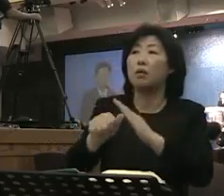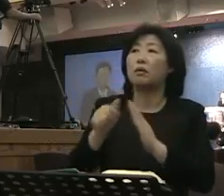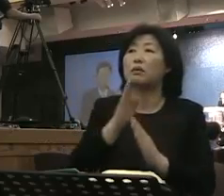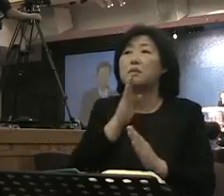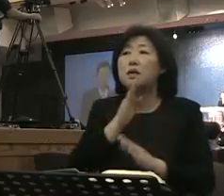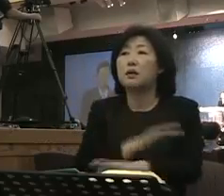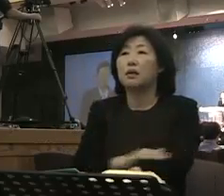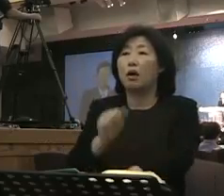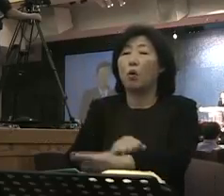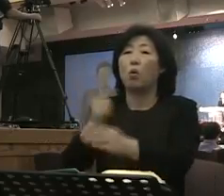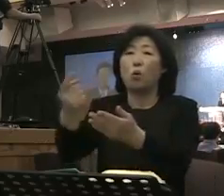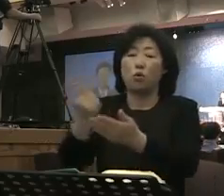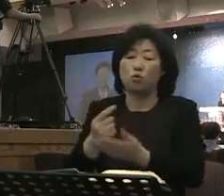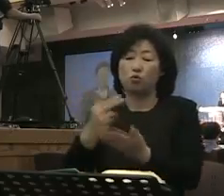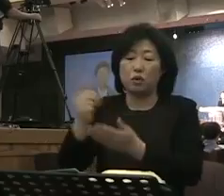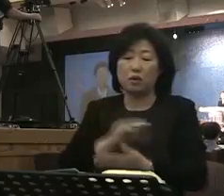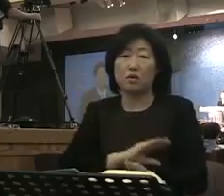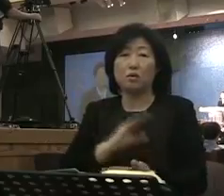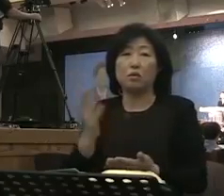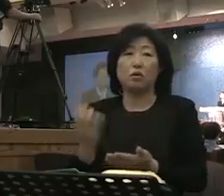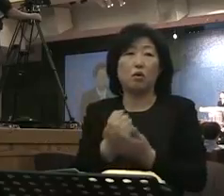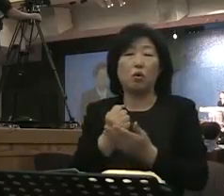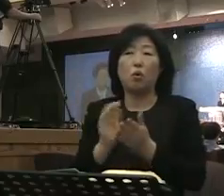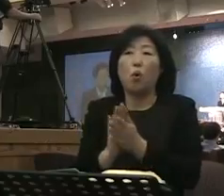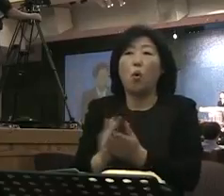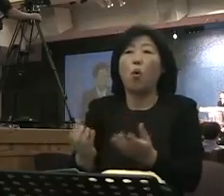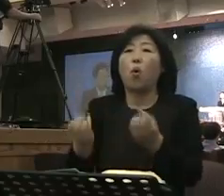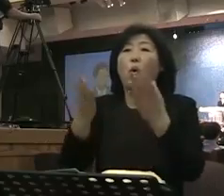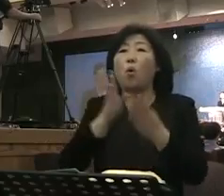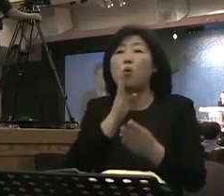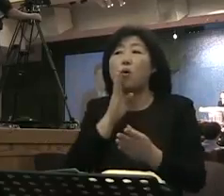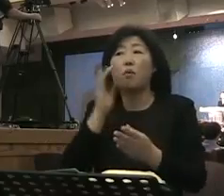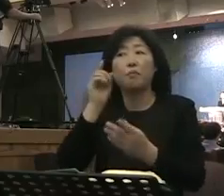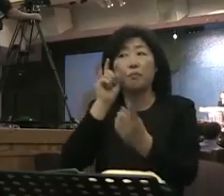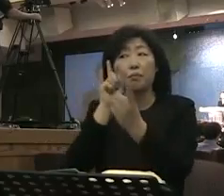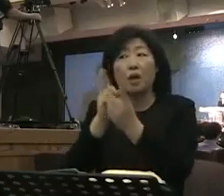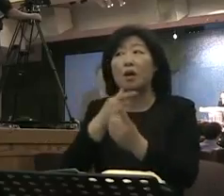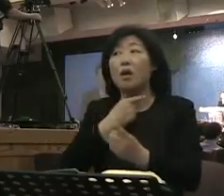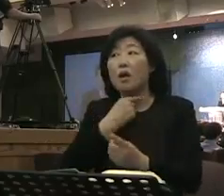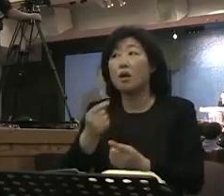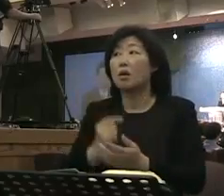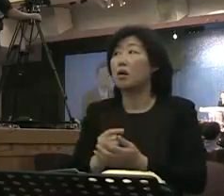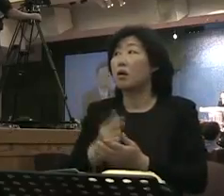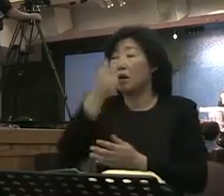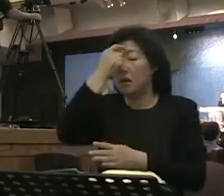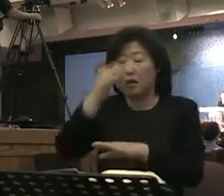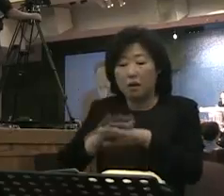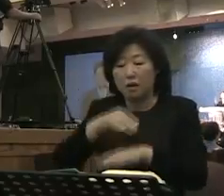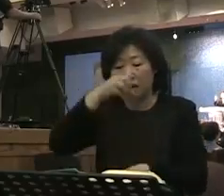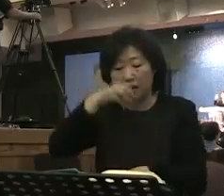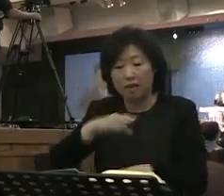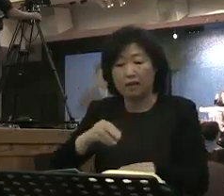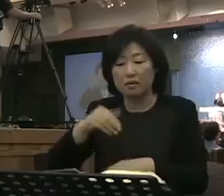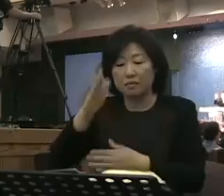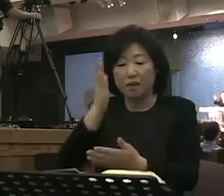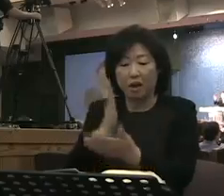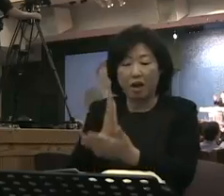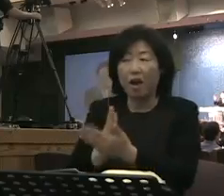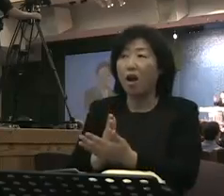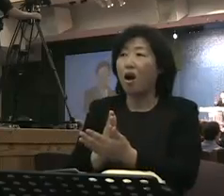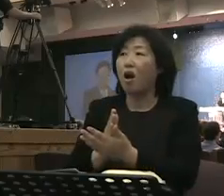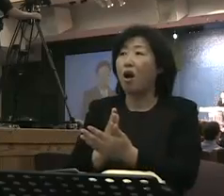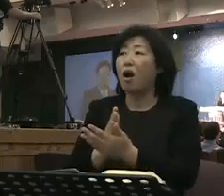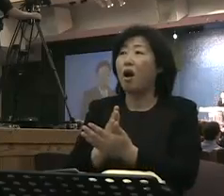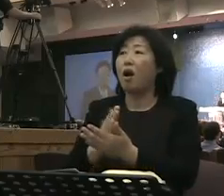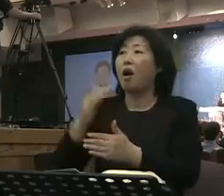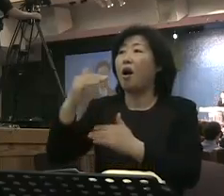잘 오셨습니다. 주님의 이름으로 환영합니다. 꼭 한번 뵀으면 좋겠는데요. 예배 마치 그냥 가지 마시고 본당 나가시면 본당